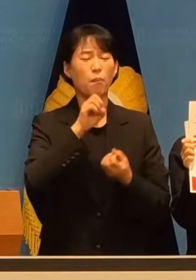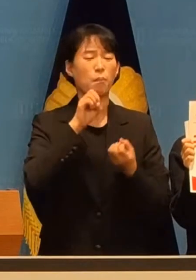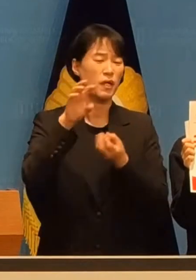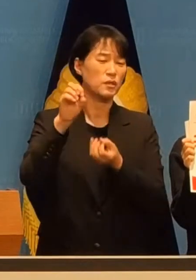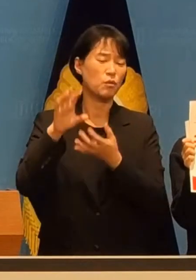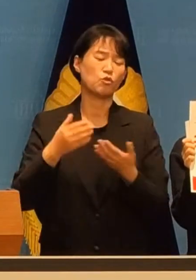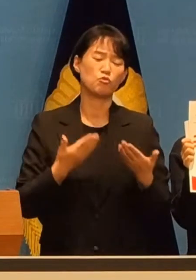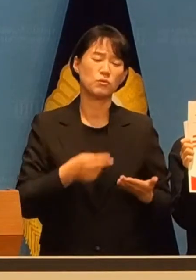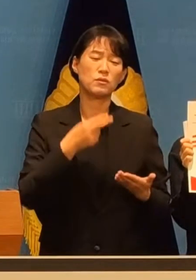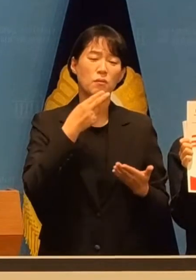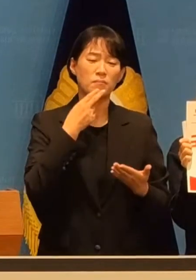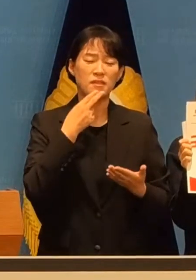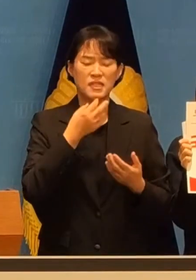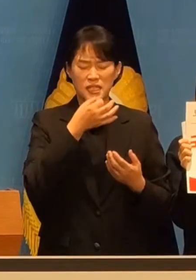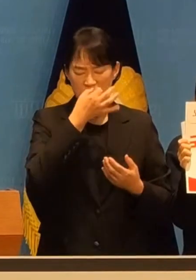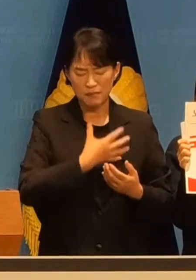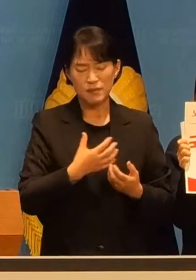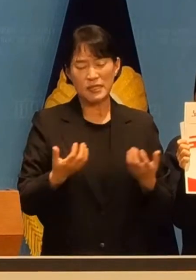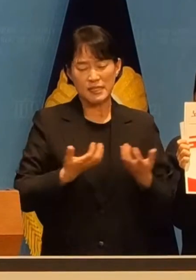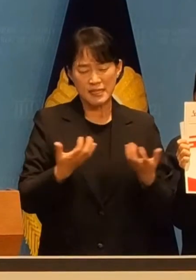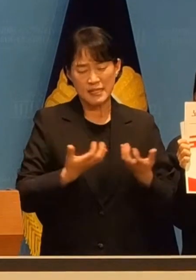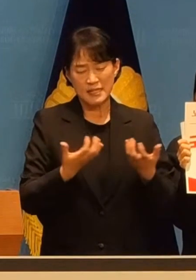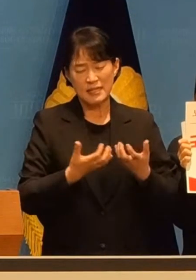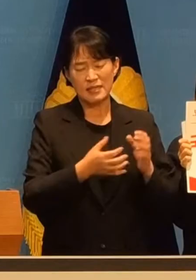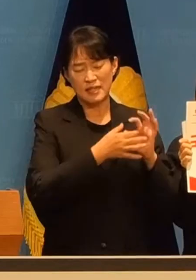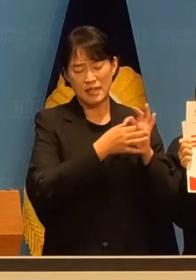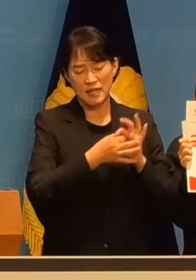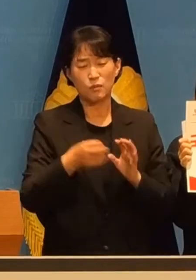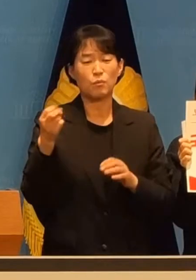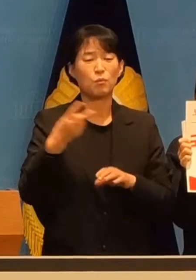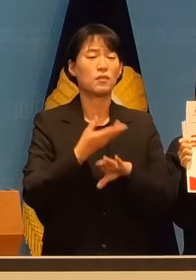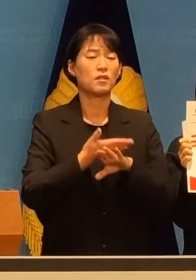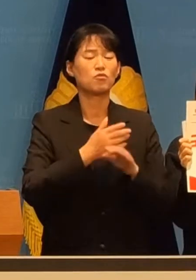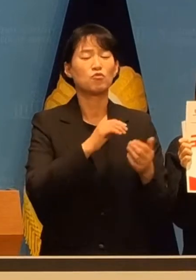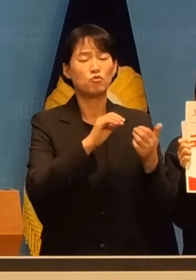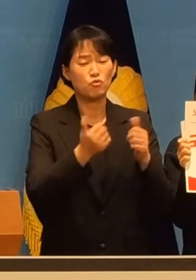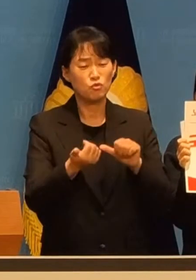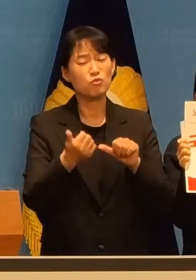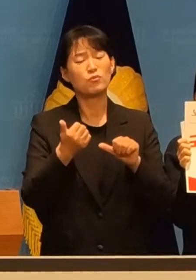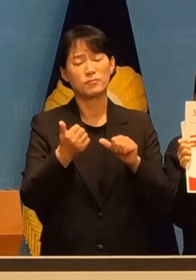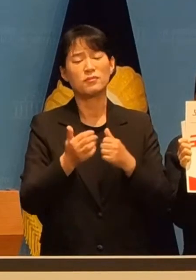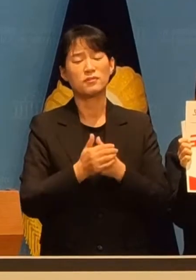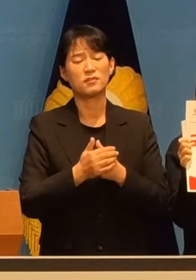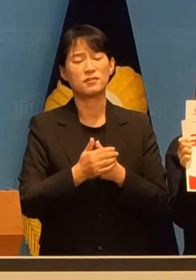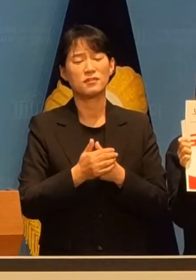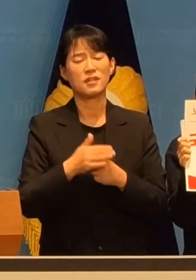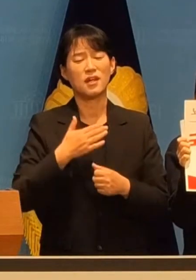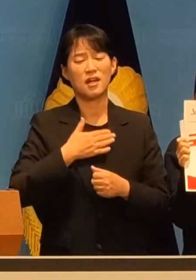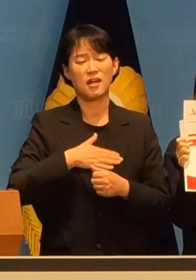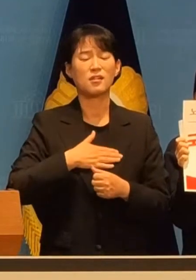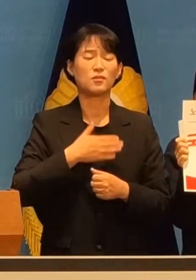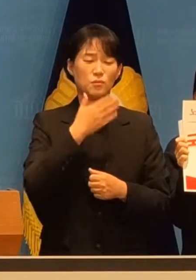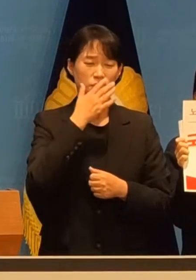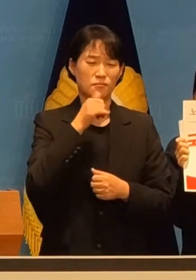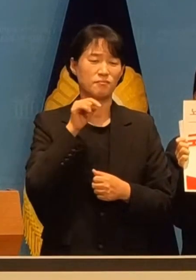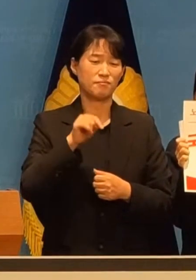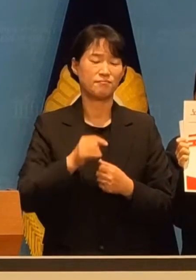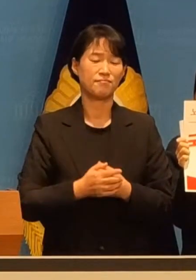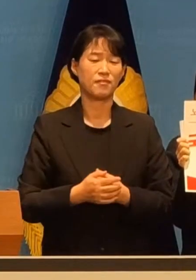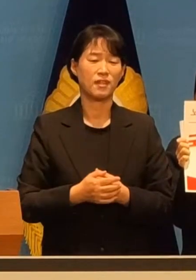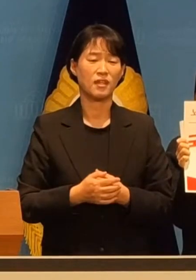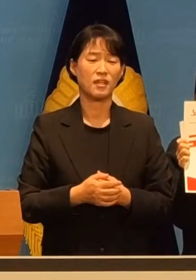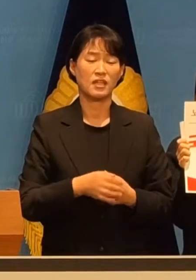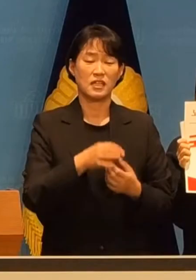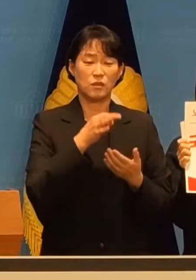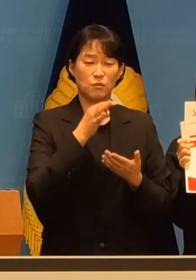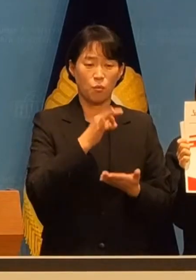휴식 없는 고강도 노동의 쳇바퀴가 또 다른 죽음을 예고하며 24시간 돌아가고 있습니다. 자본의 이윤을